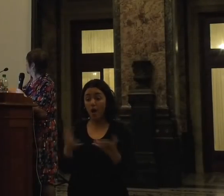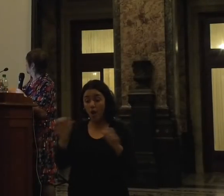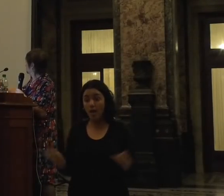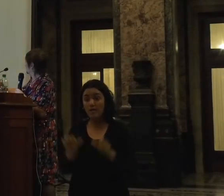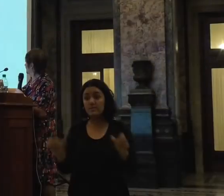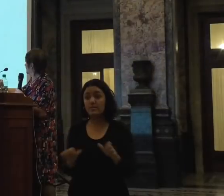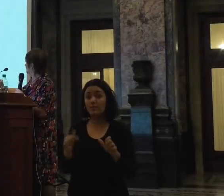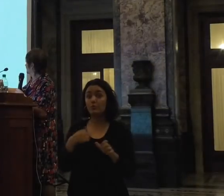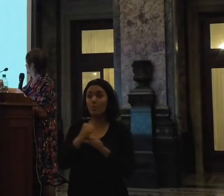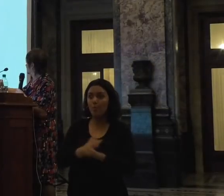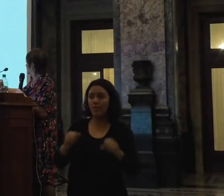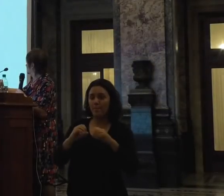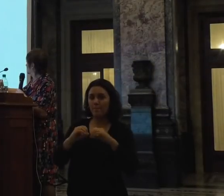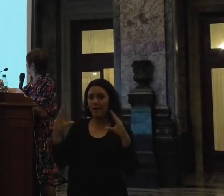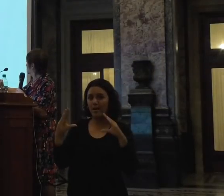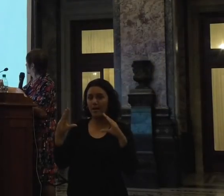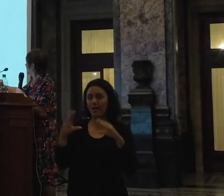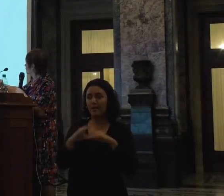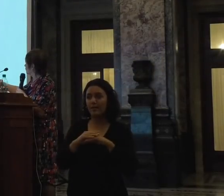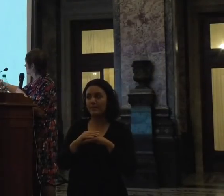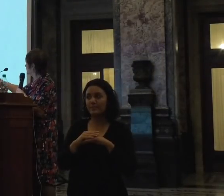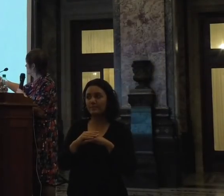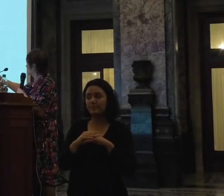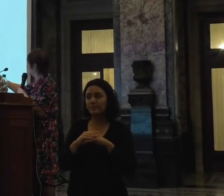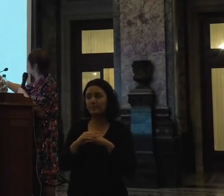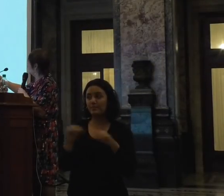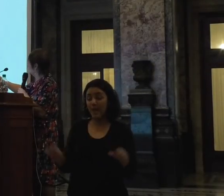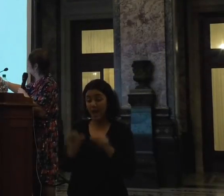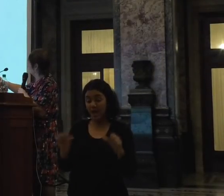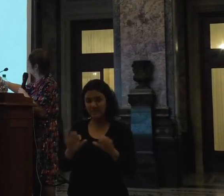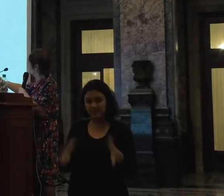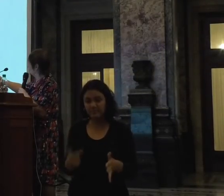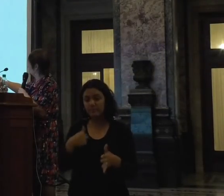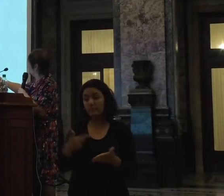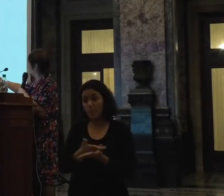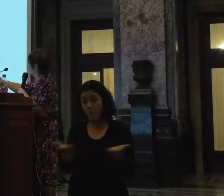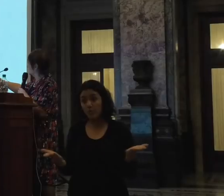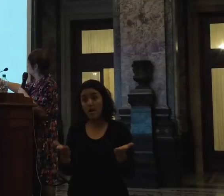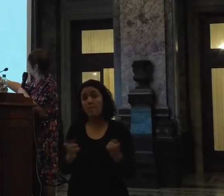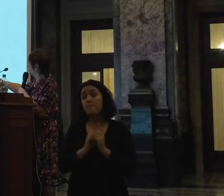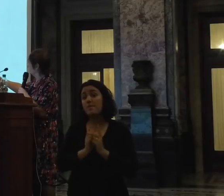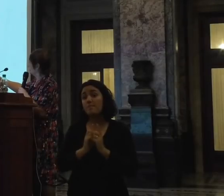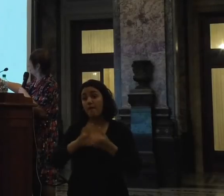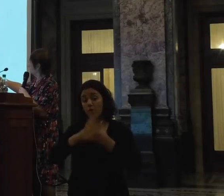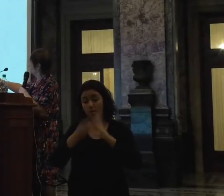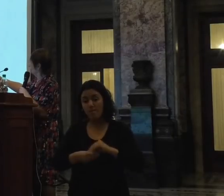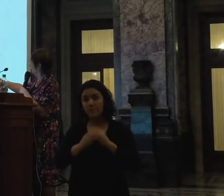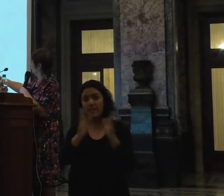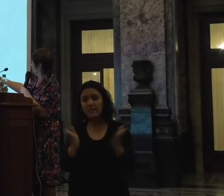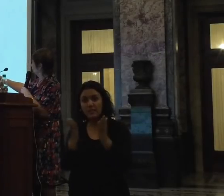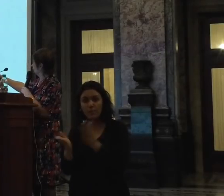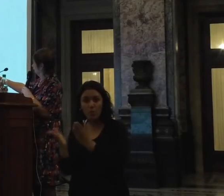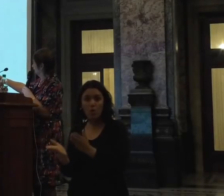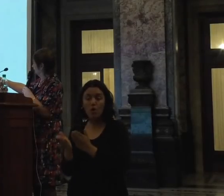cuando pueda prender esto, ok. Lo que nosotros vamos a hacer es presentar el mismo tipo de estímulos a los sujetos y el